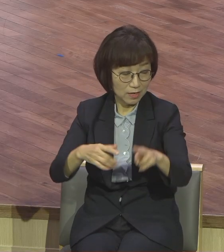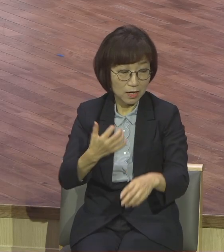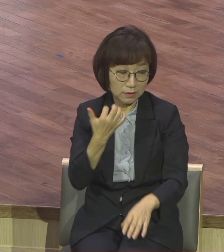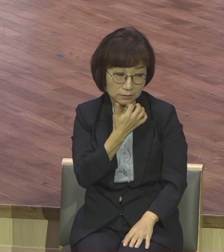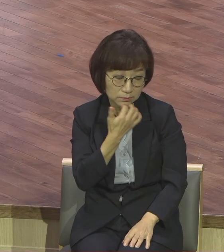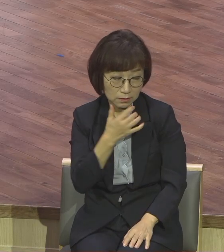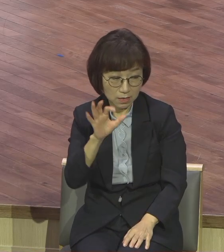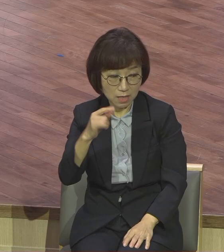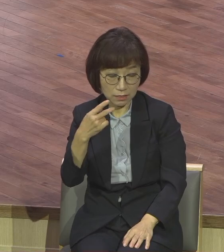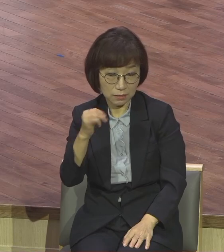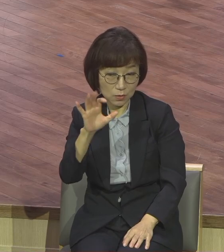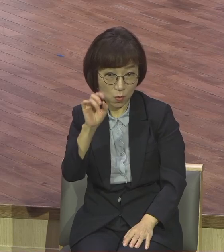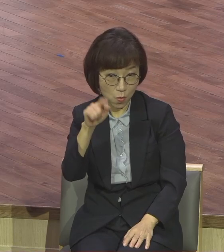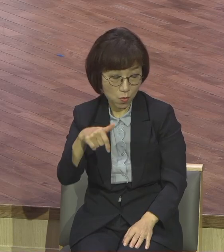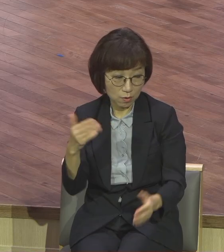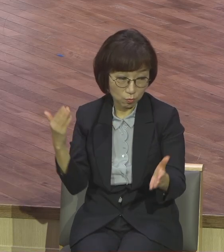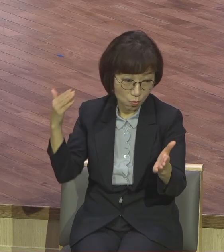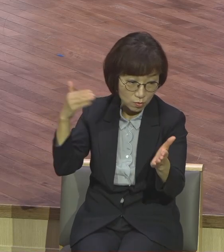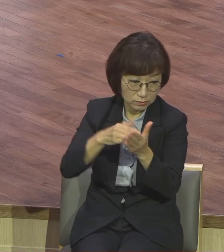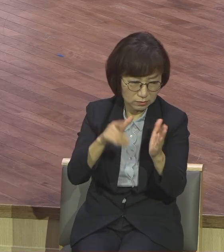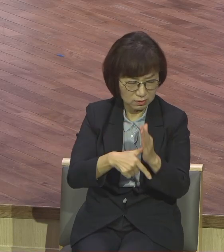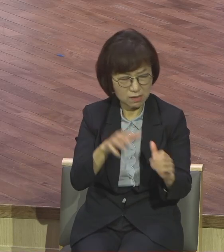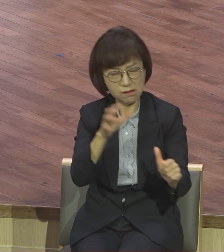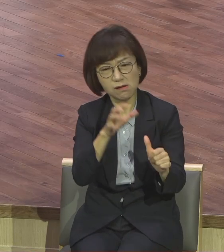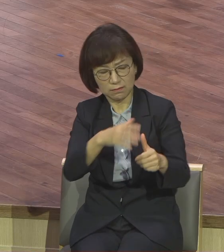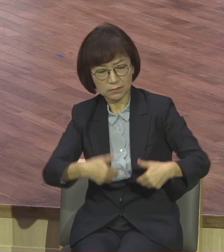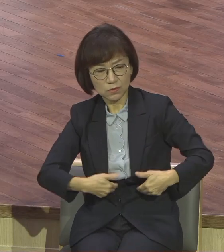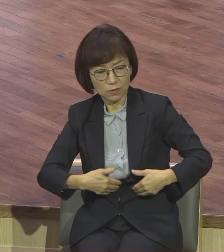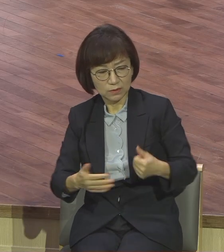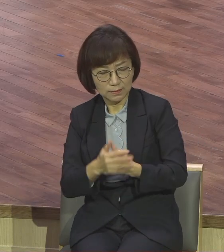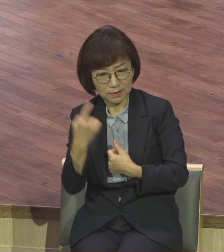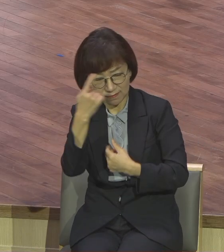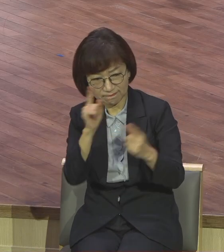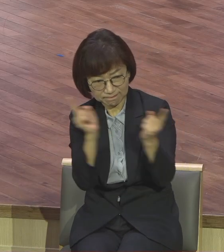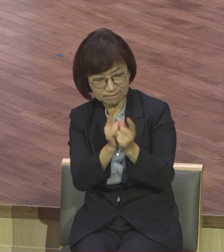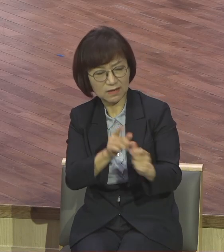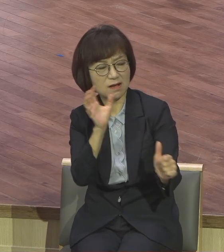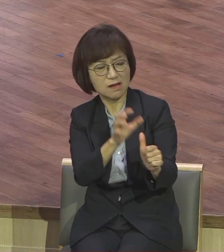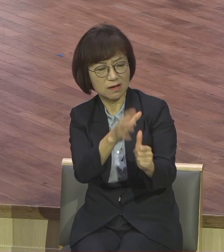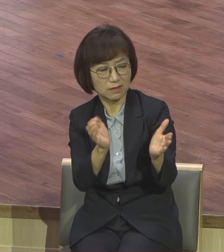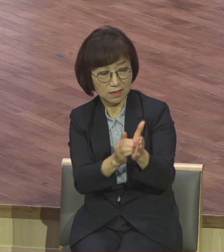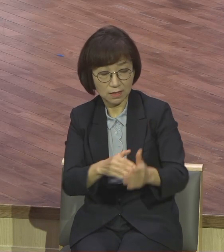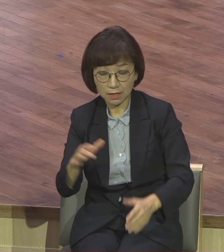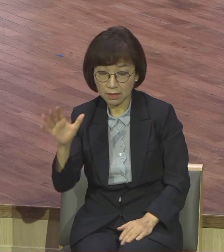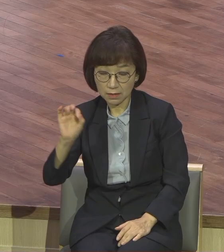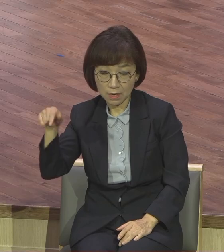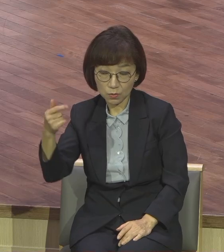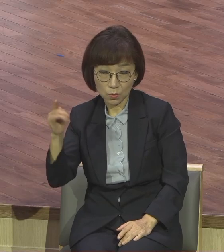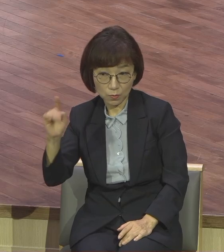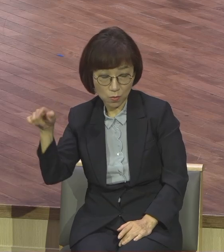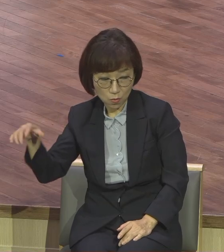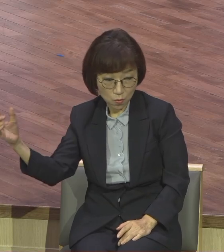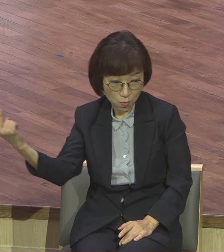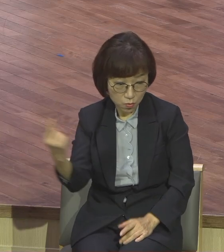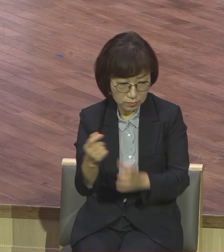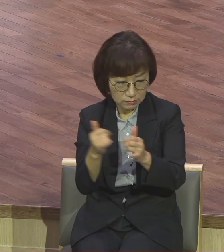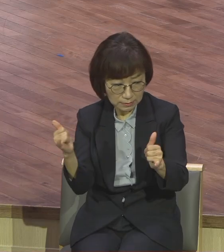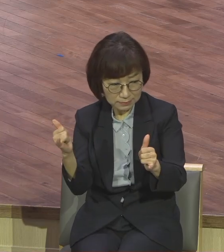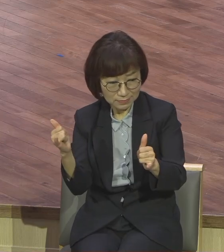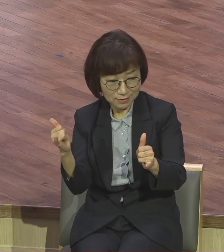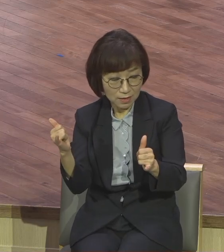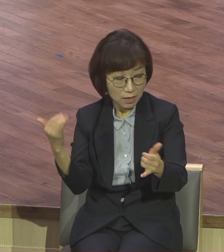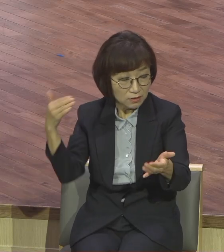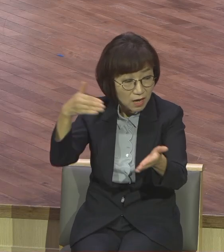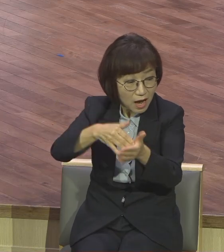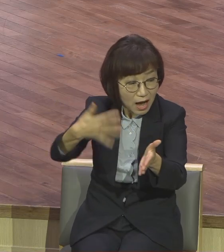때에 책망받을 일이 있기로 내가 그를 대면하여 책망하였노라. 야고보에게서 온 어떤 이들이 이르기 전에 게바가 이방인과 함께